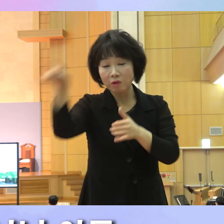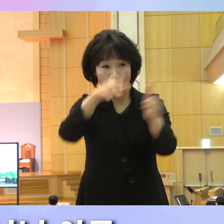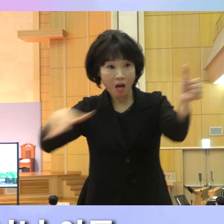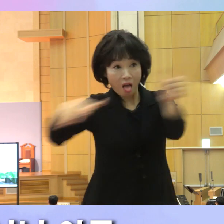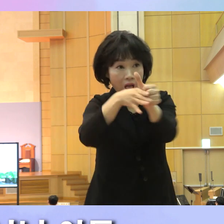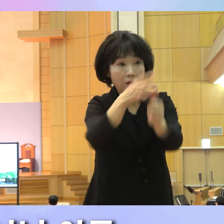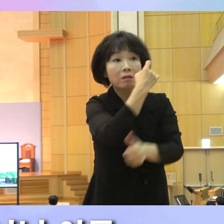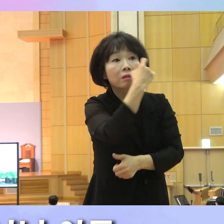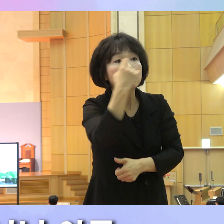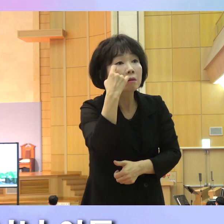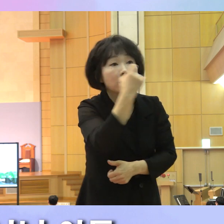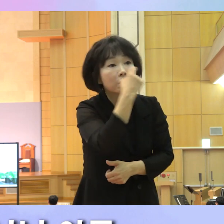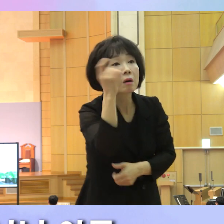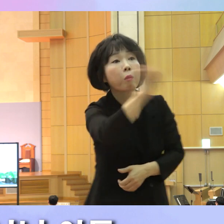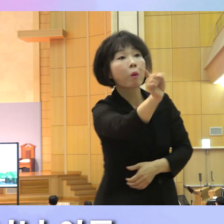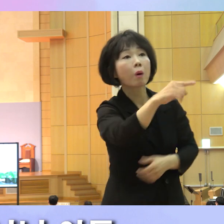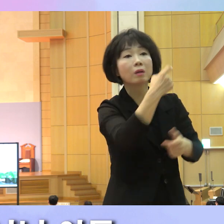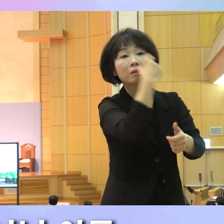어떠하뇨?